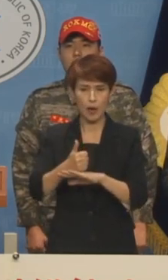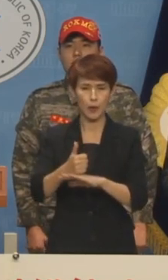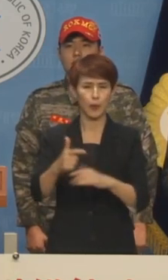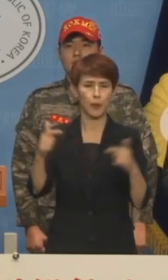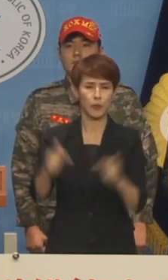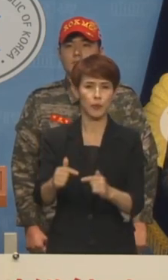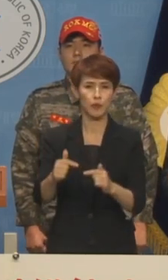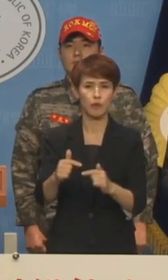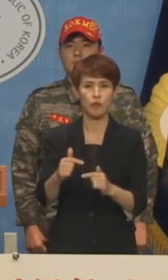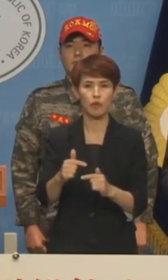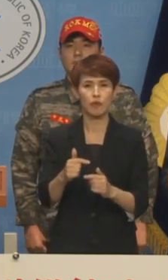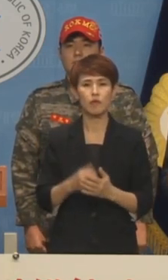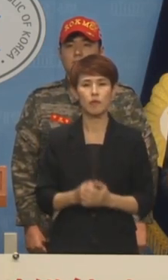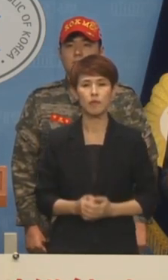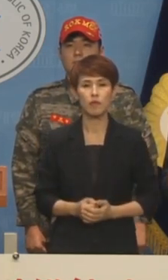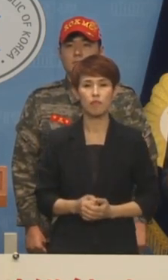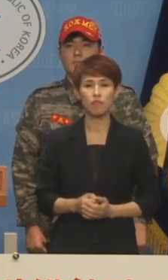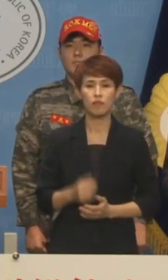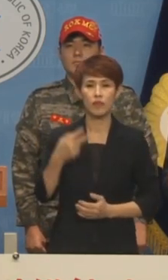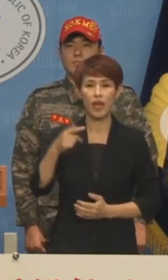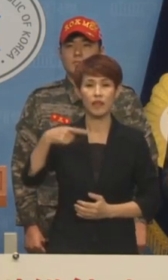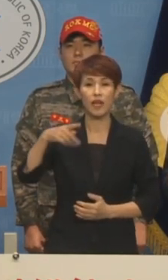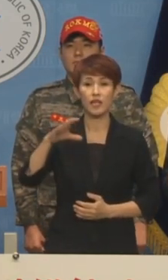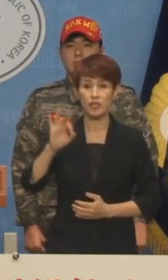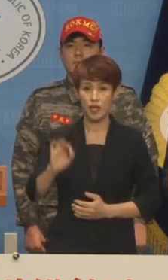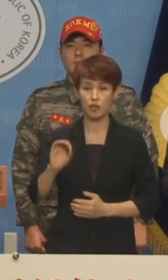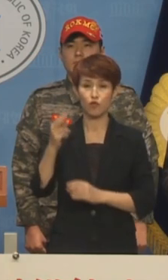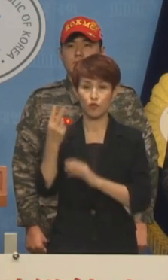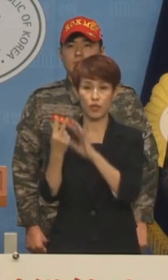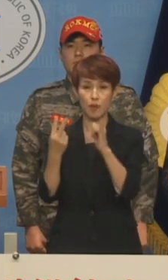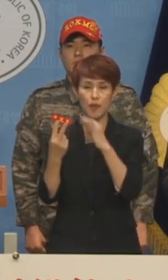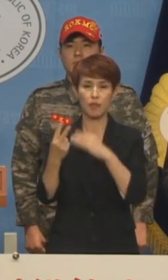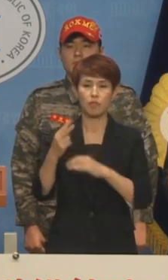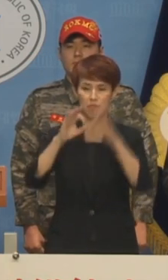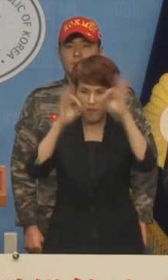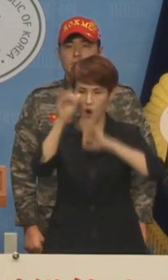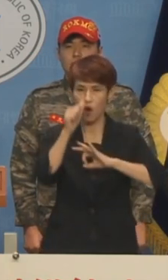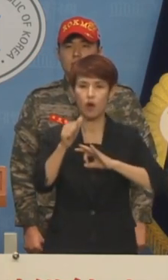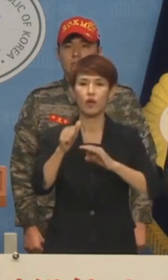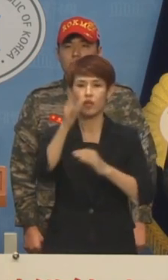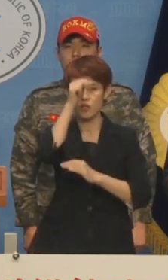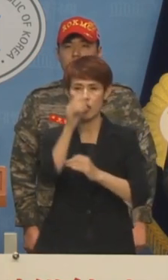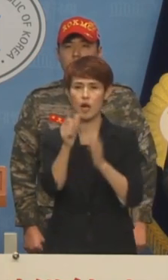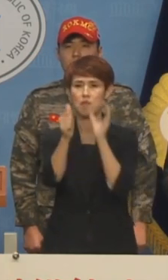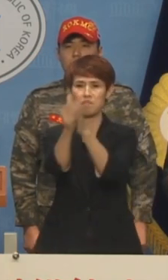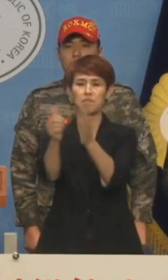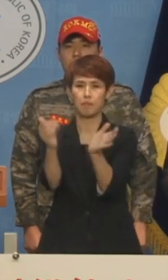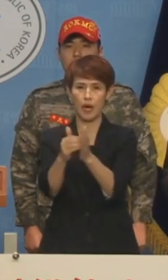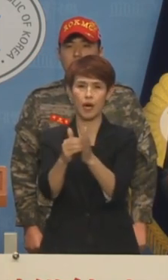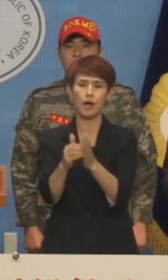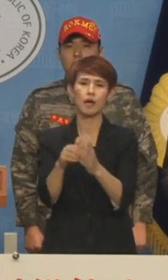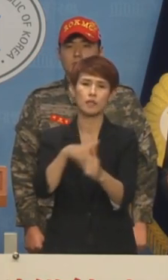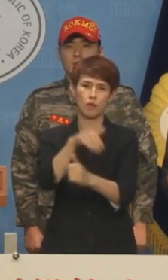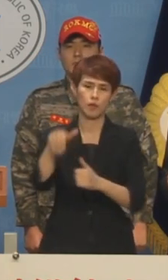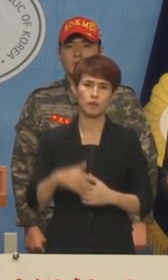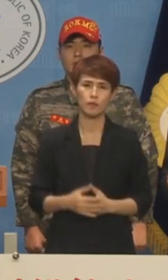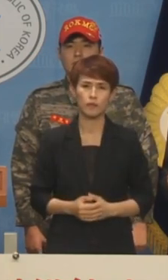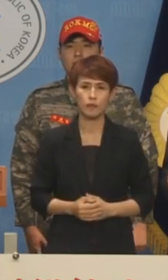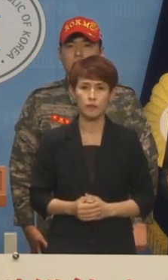현장 지휘관이었던 대대장 2명만을 과실치사 혐의로 경찰로 이첩하는 전형적인 난맥상을 보여주었습니다.